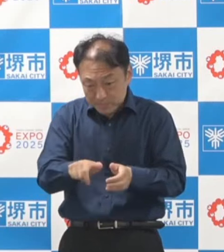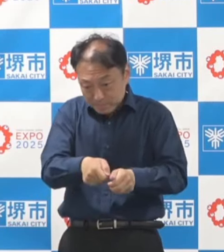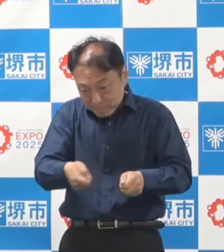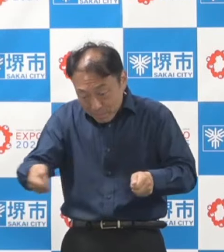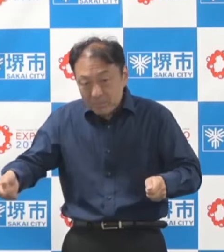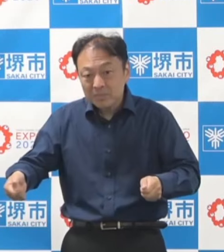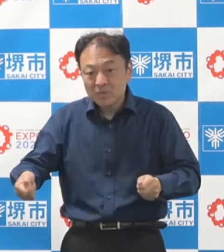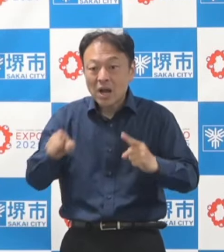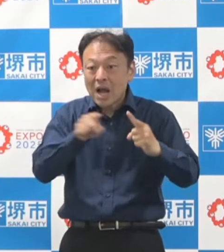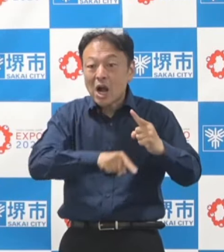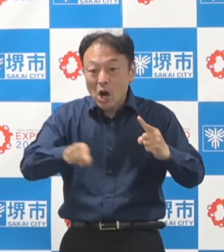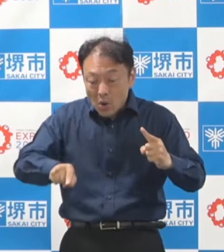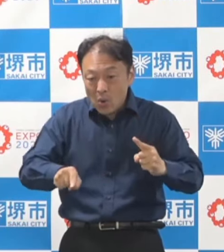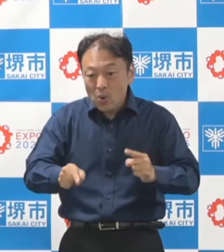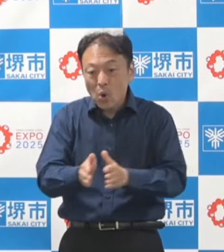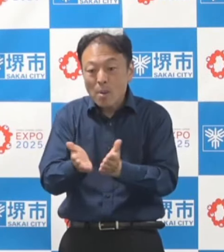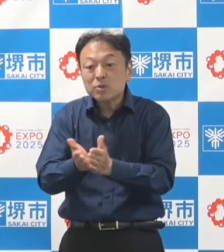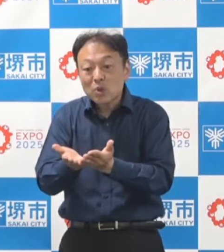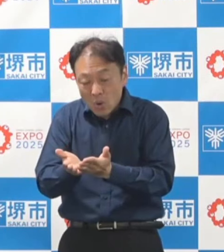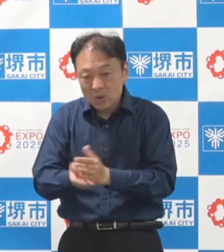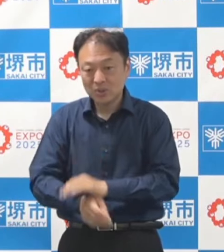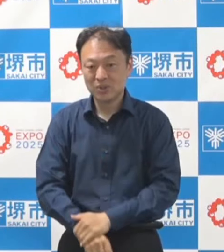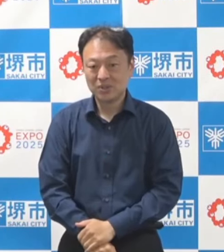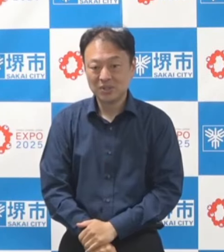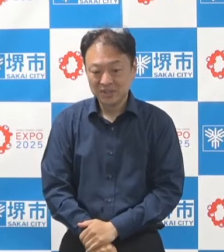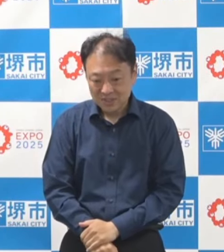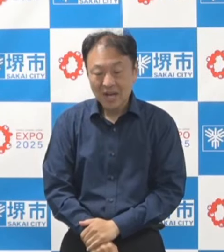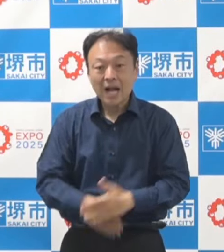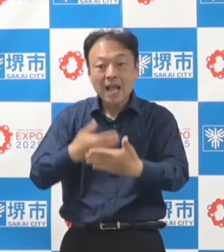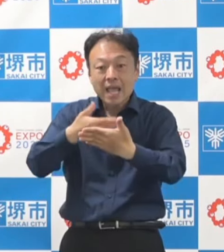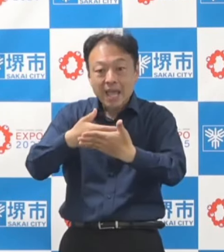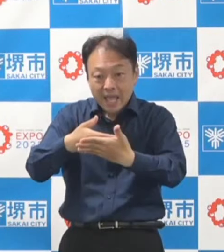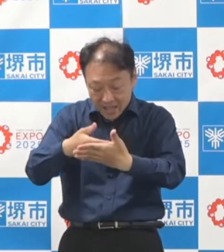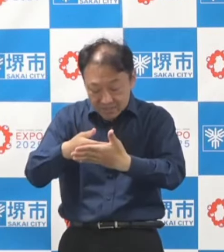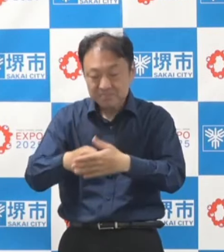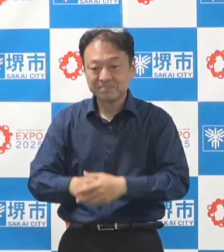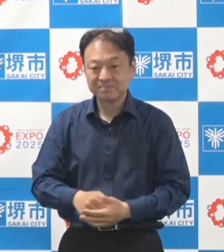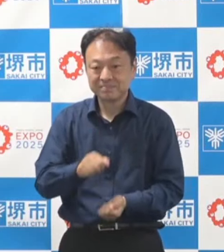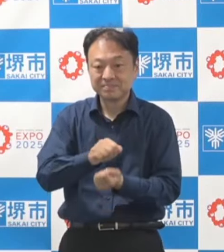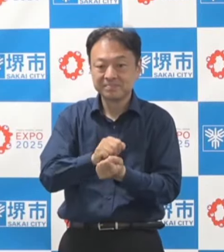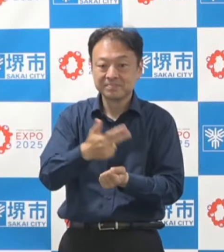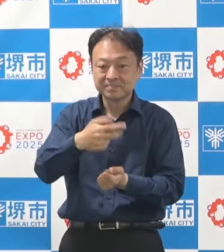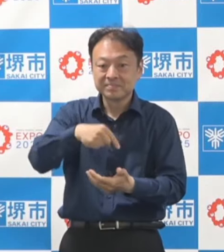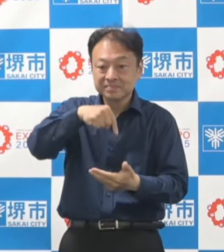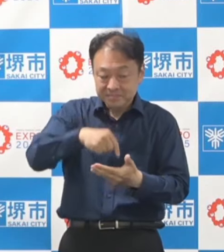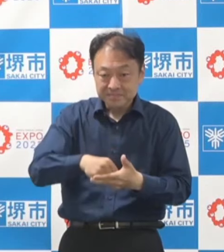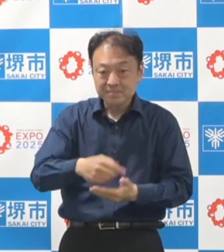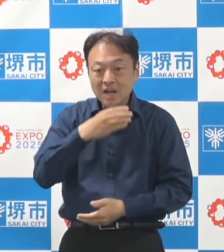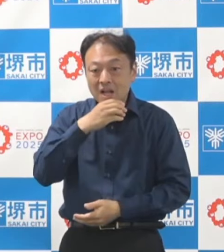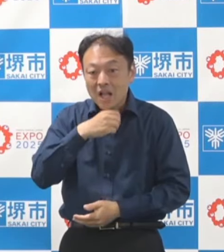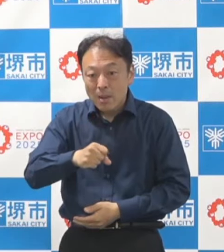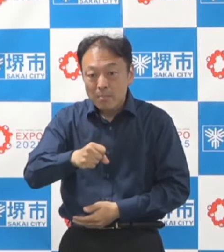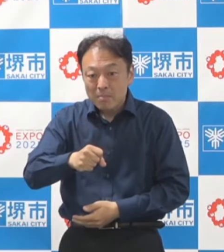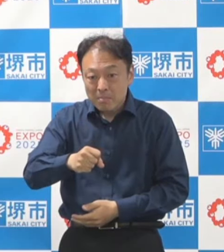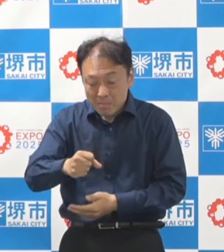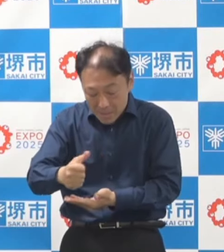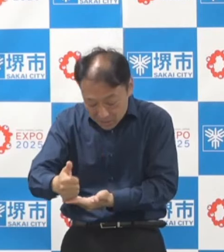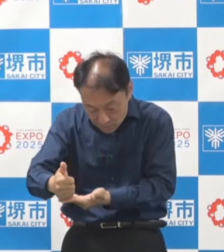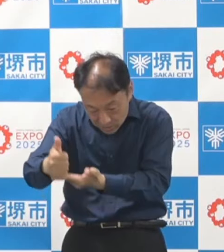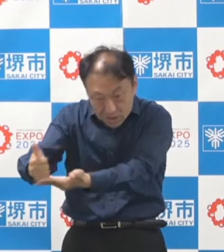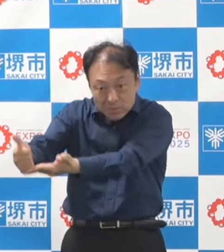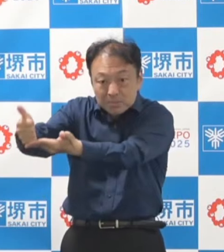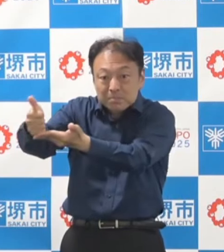公文書ですね、や陵墓を描いた絵図、また地元堺に残る明治天皇が明治10年に湯屋小